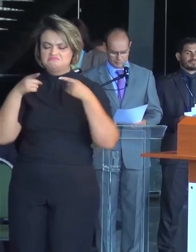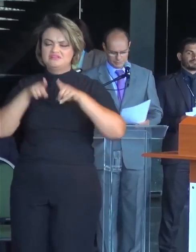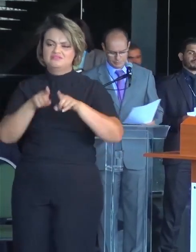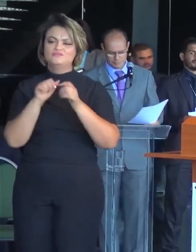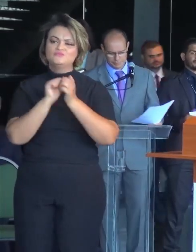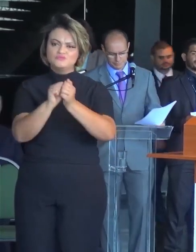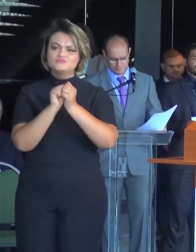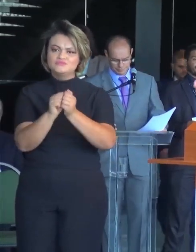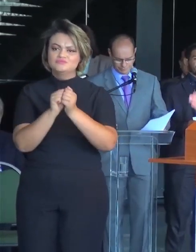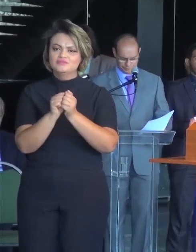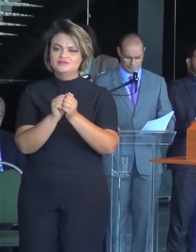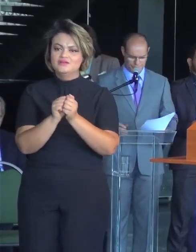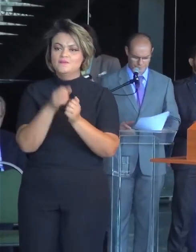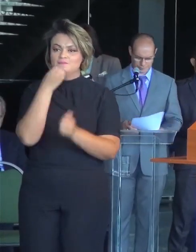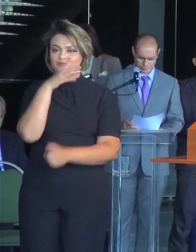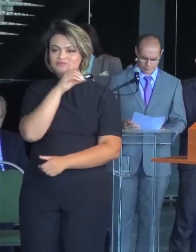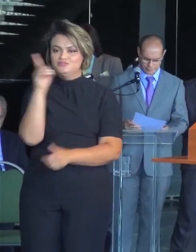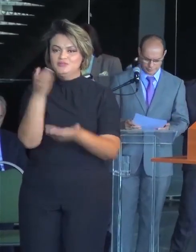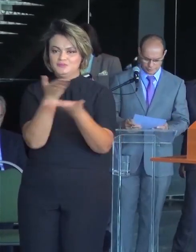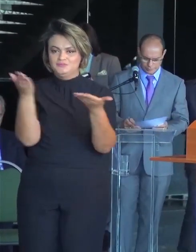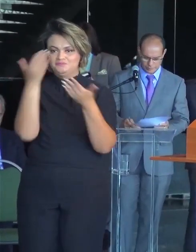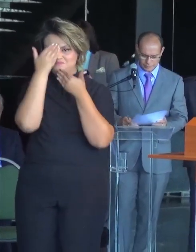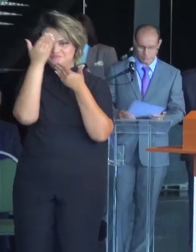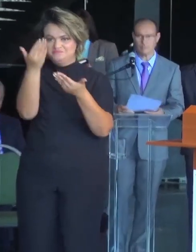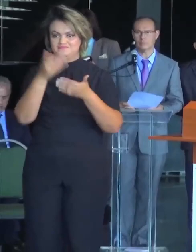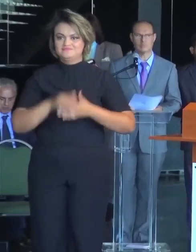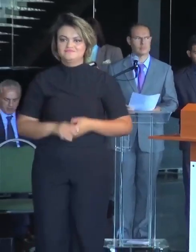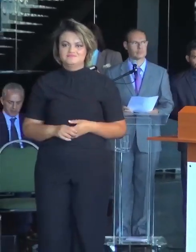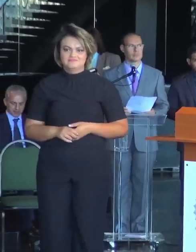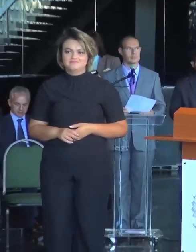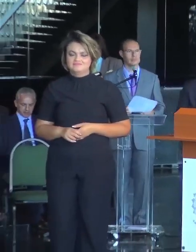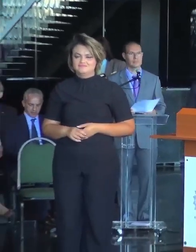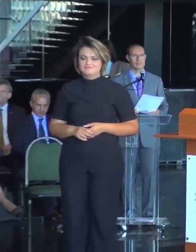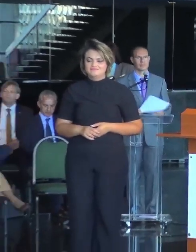do Turismo e um excelente dia a todos. Muito obrigado.